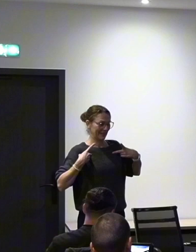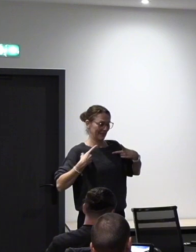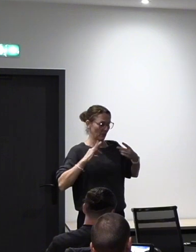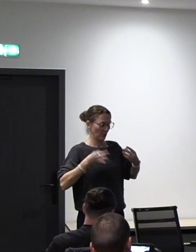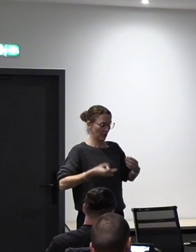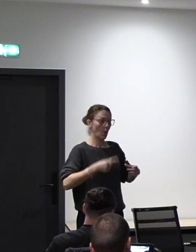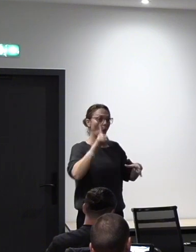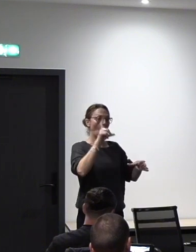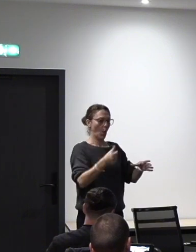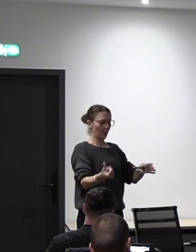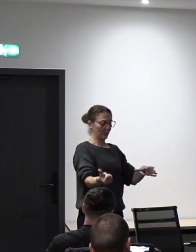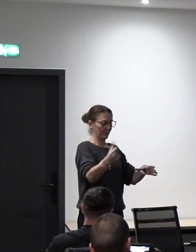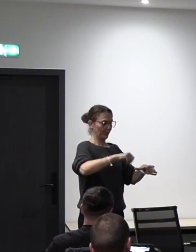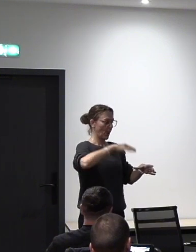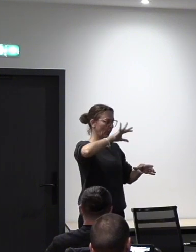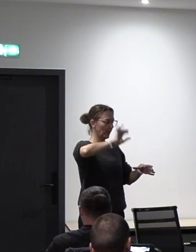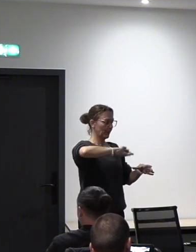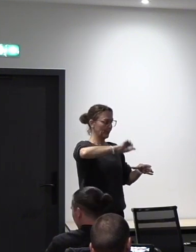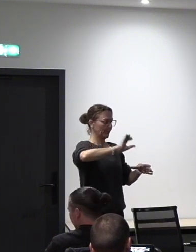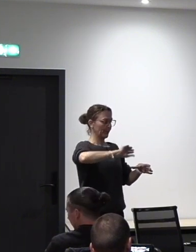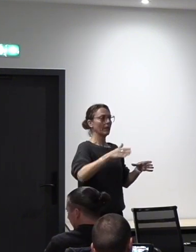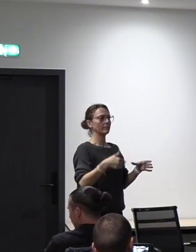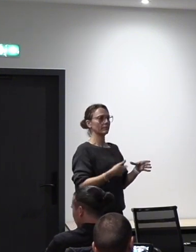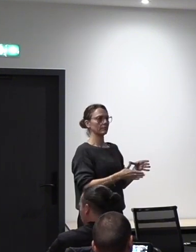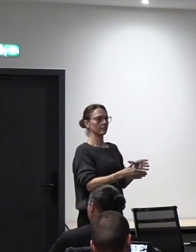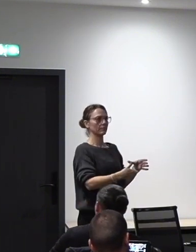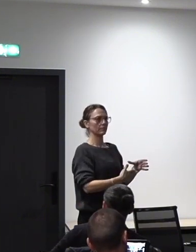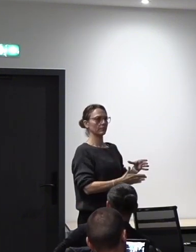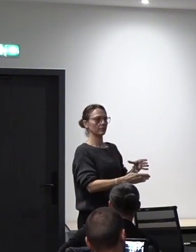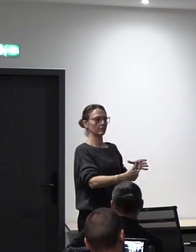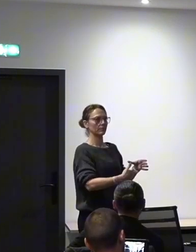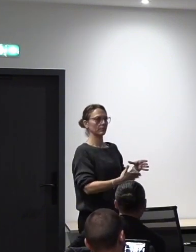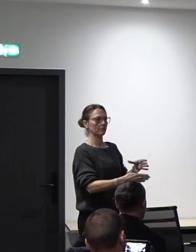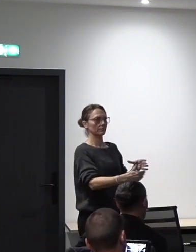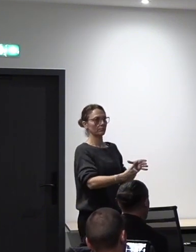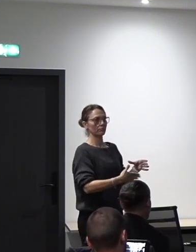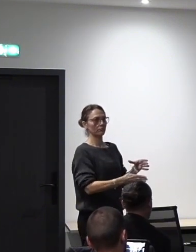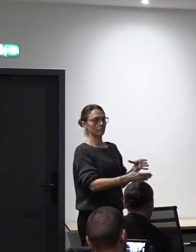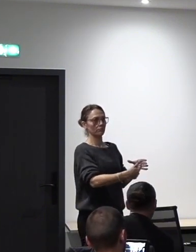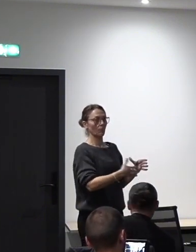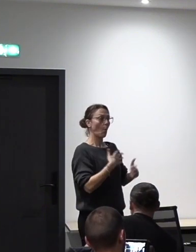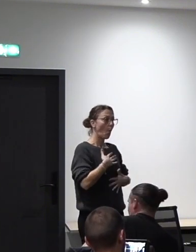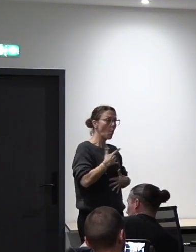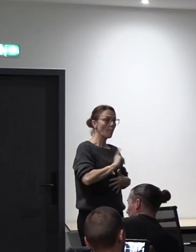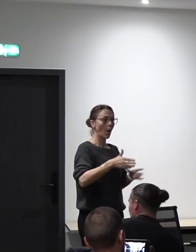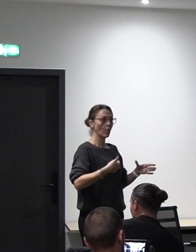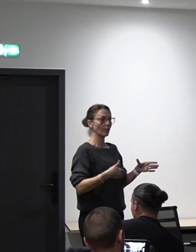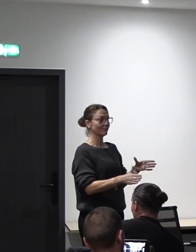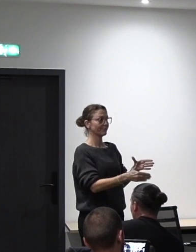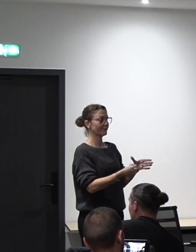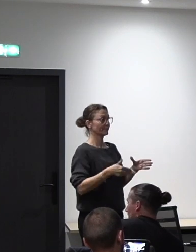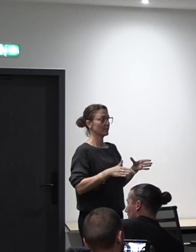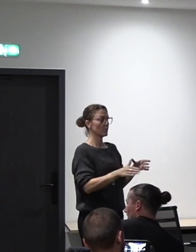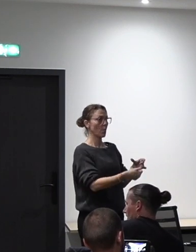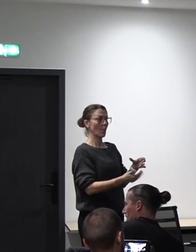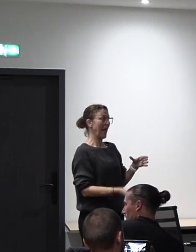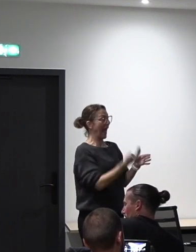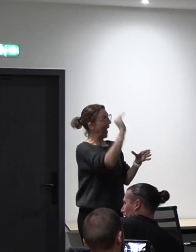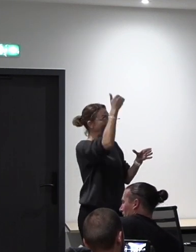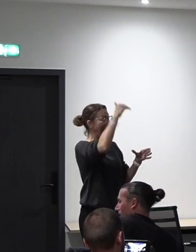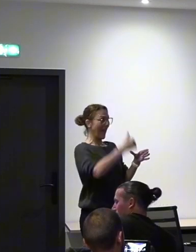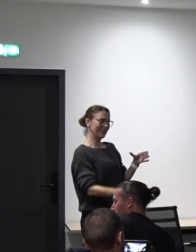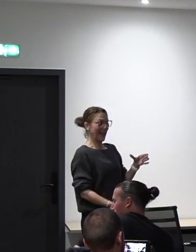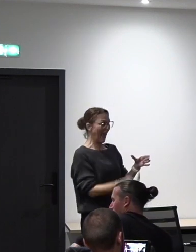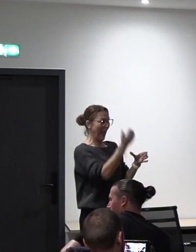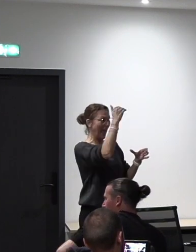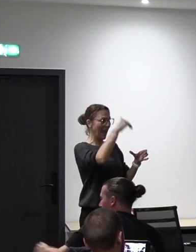vous mettez de l'eau et des graines. Le poisson rouge, il est ni content ni pas content, il est poisson rouge. Il fait des tours, on n'a jamais vu un poisson rouge sauter en disant